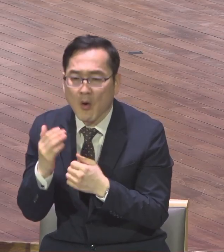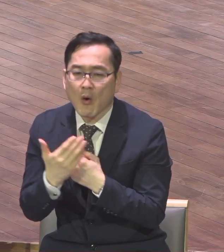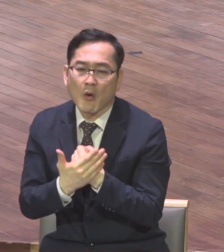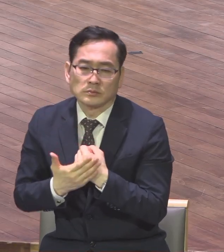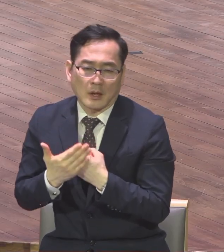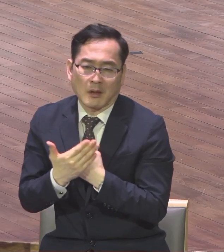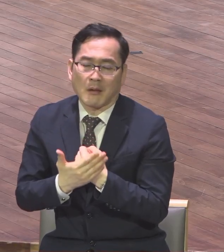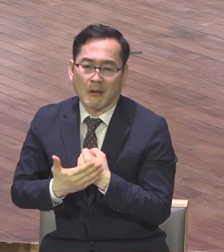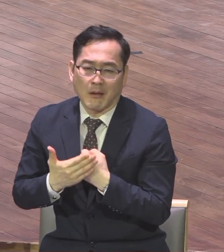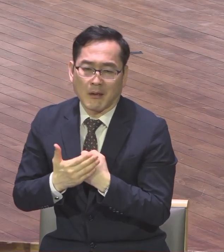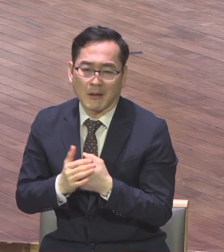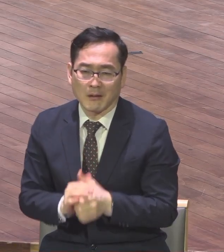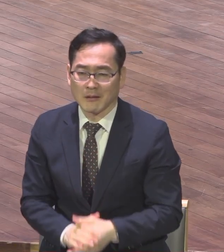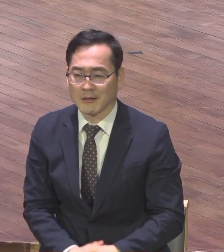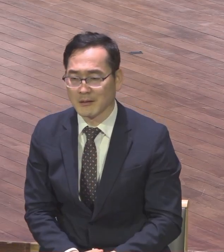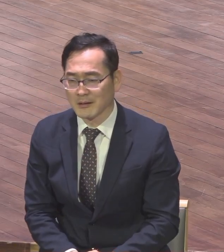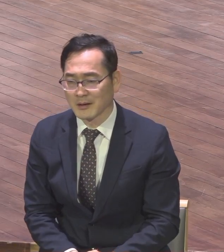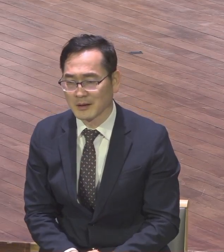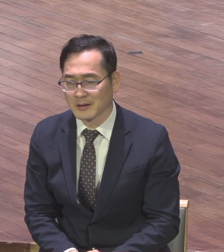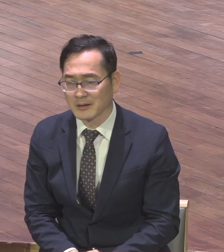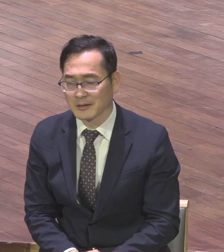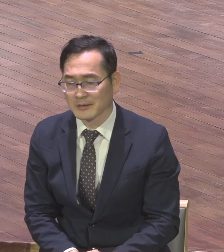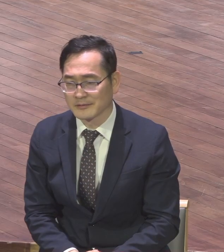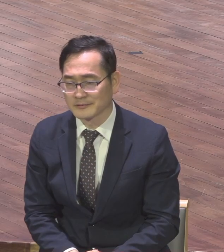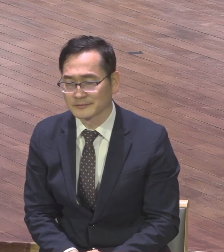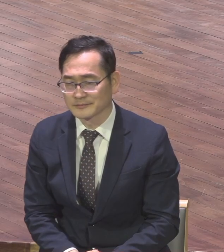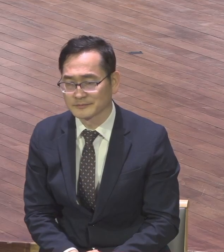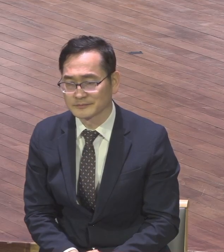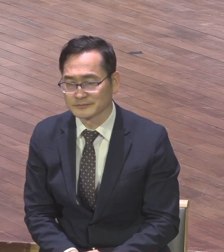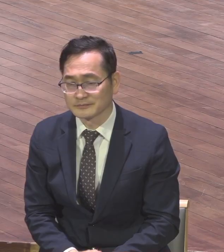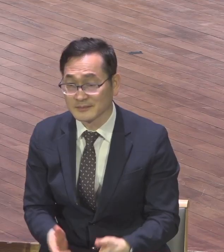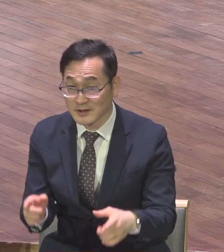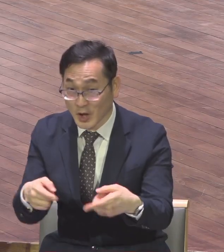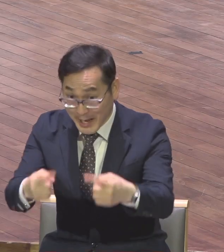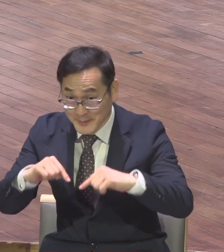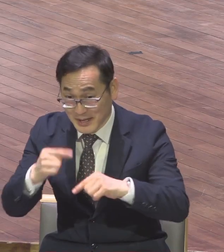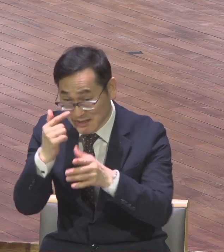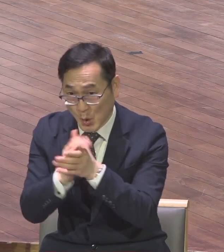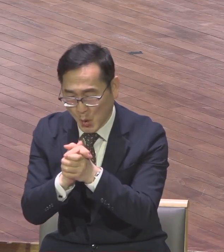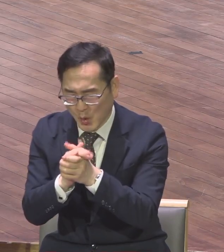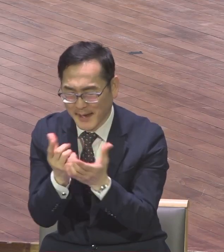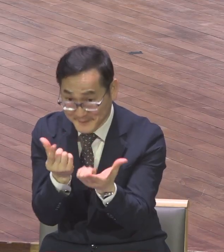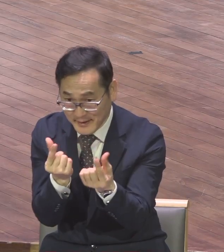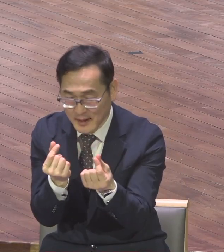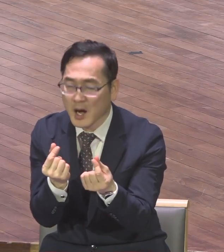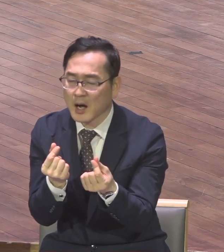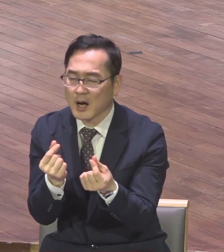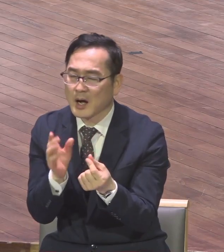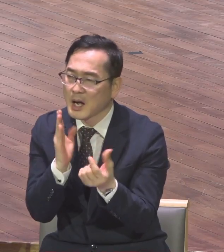얼마나 솔직하고 얼마나 간절한 마음으로 했냐면 그 함께 기도하는 이런 공동체